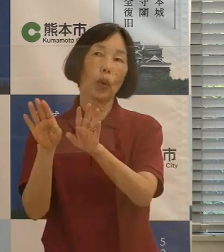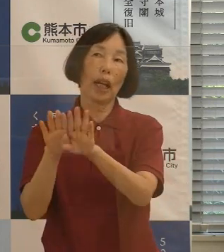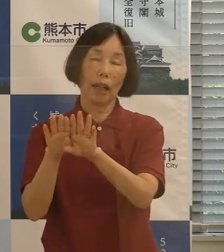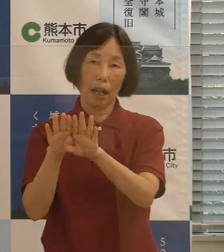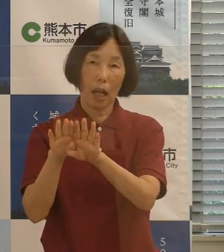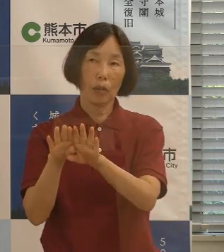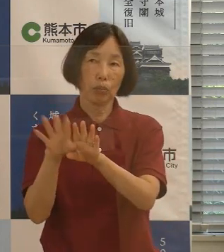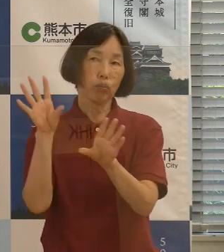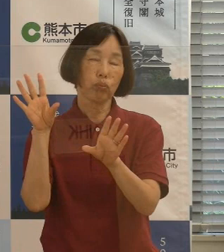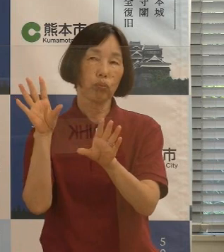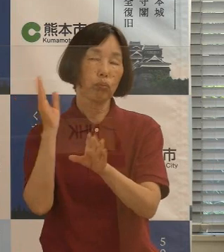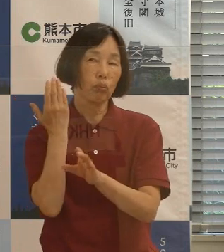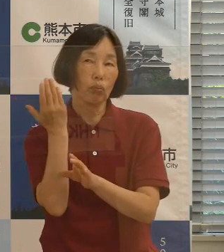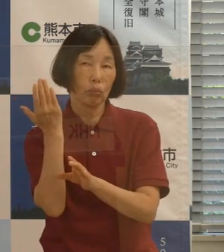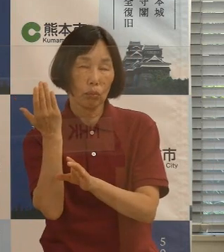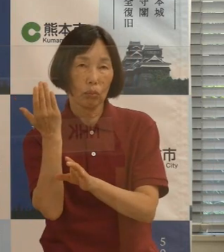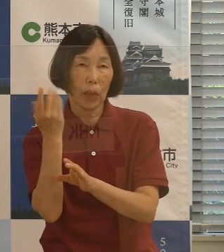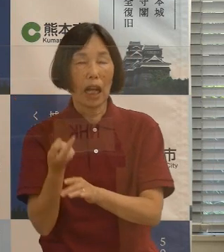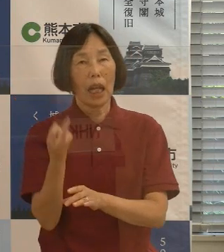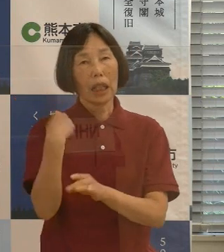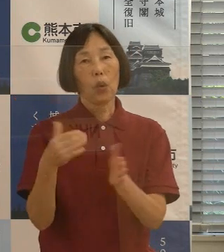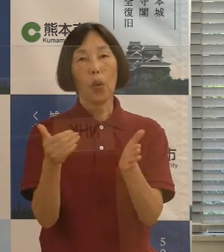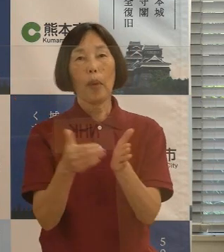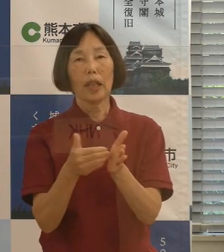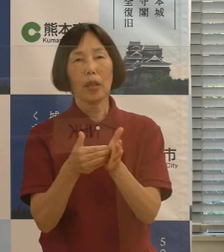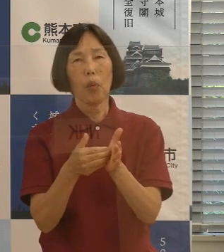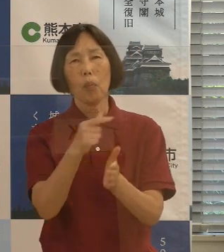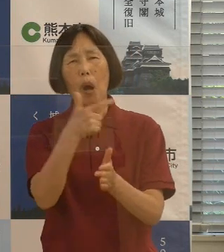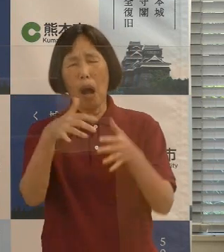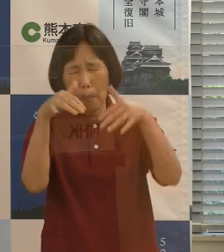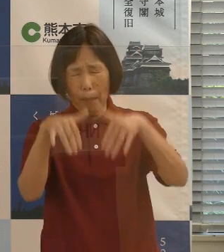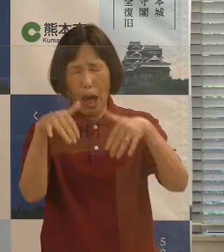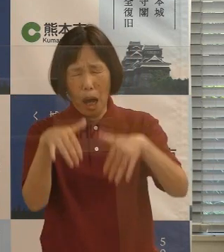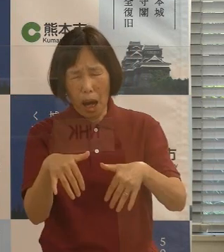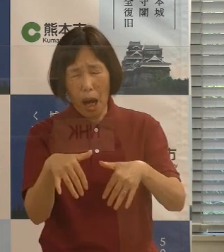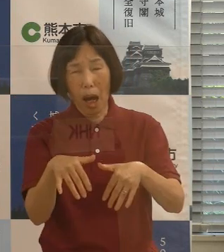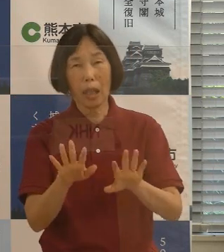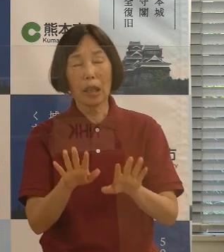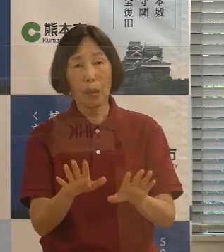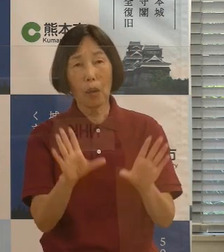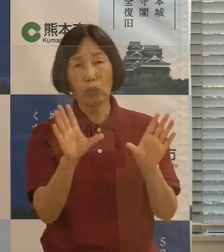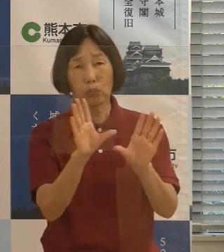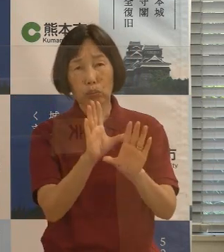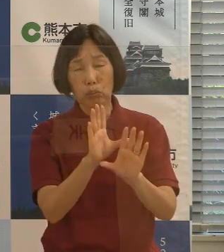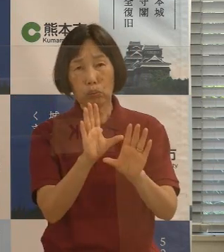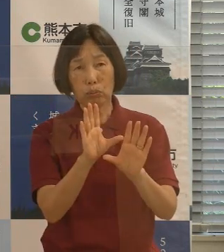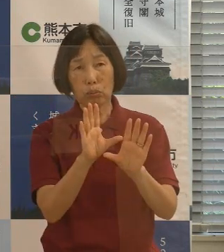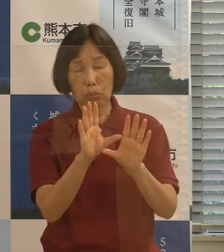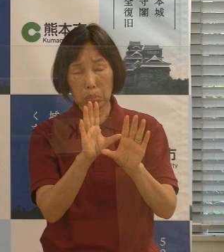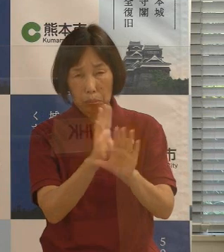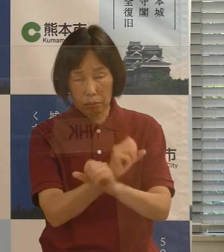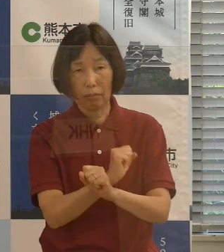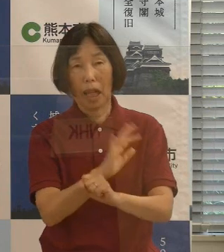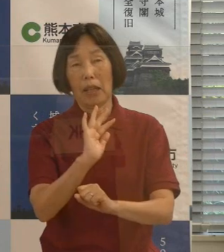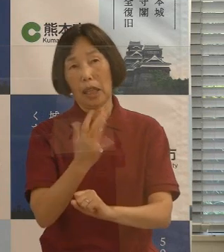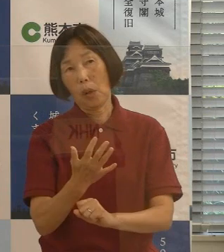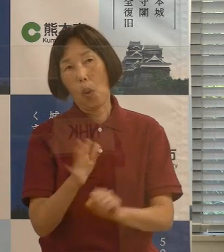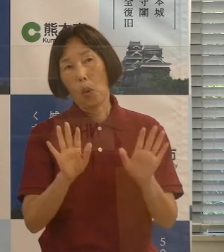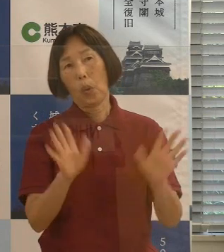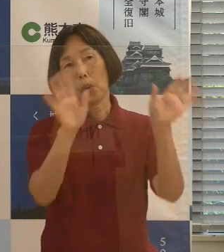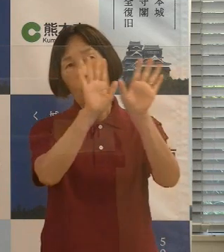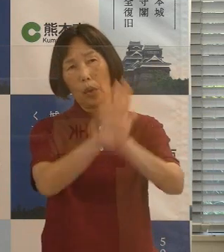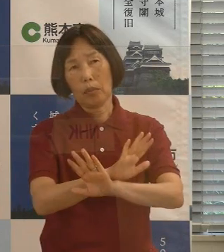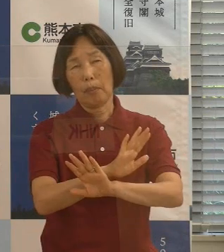ところ、昨日までの大雨は現在小康状態でありますけれども、今夜には再び激しい雨